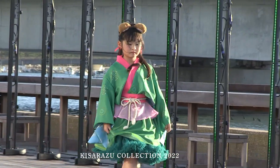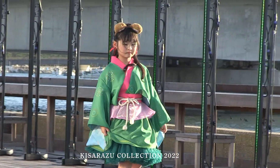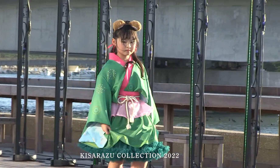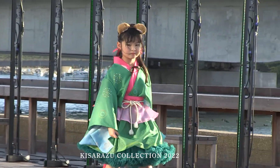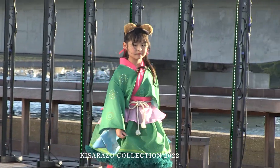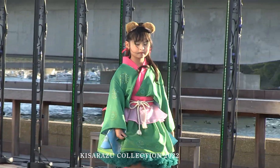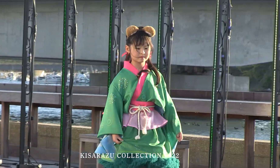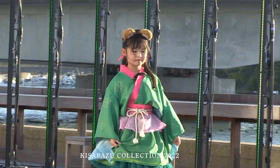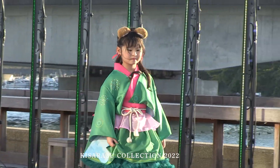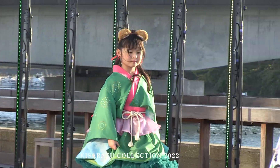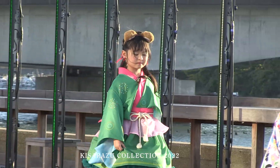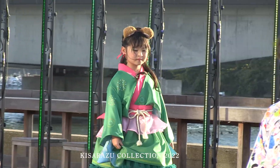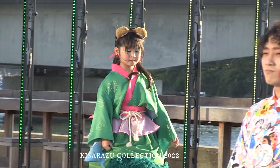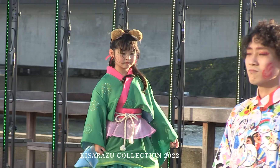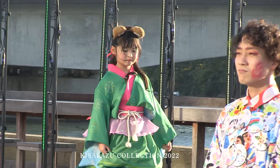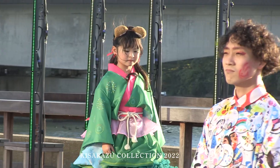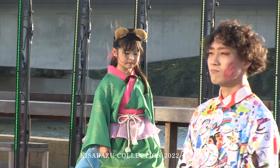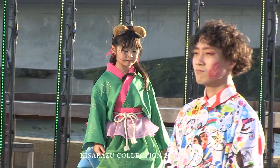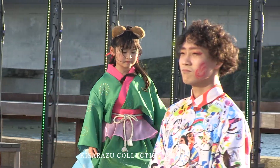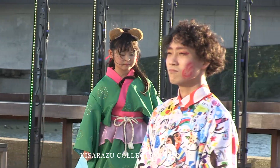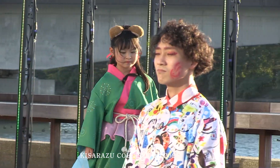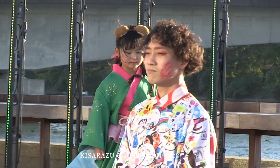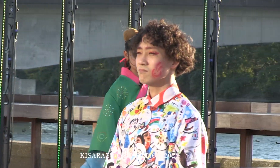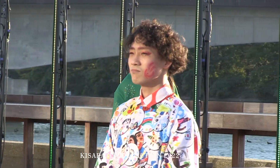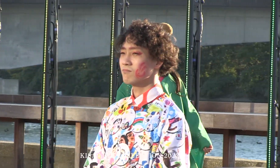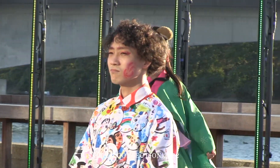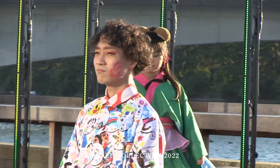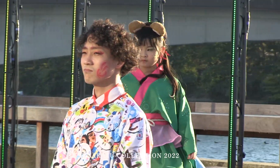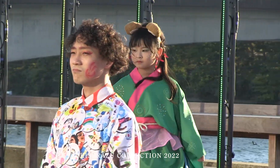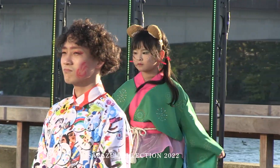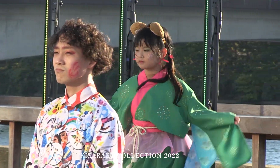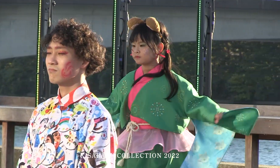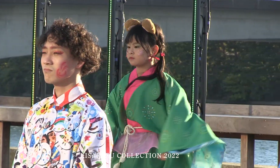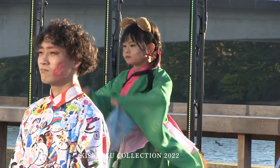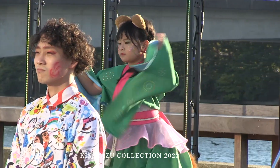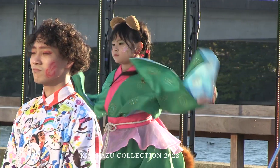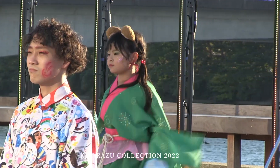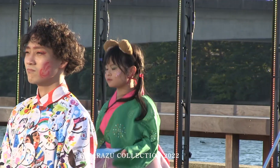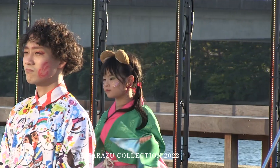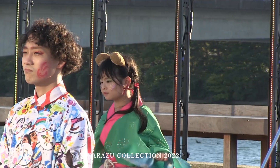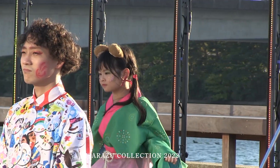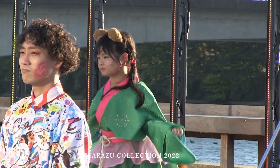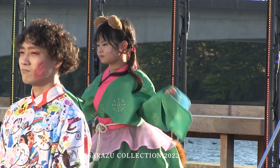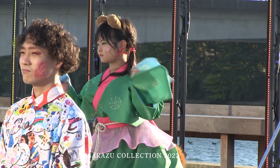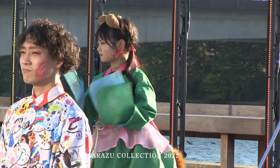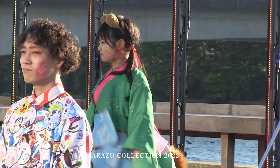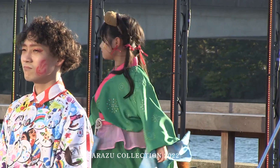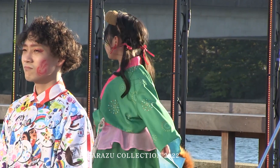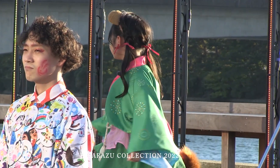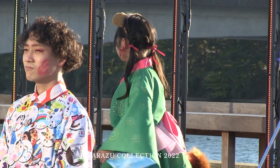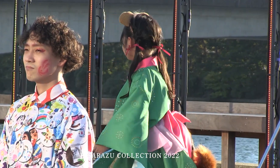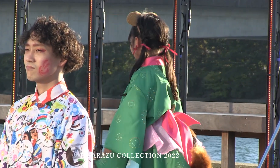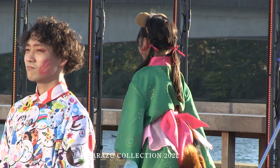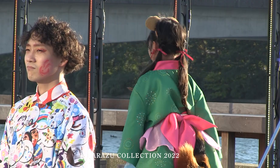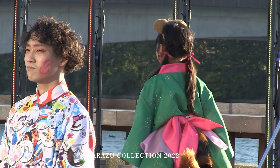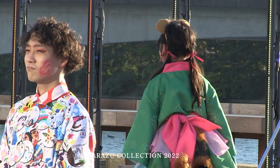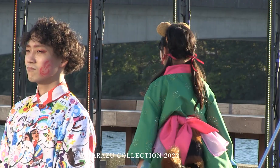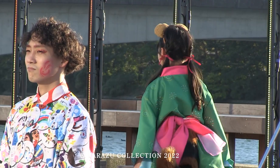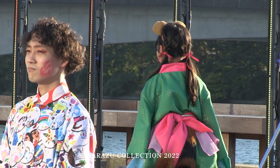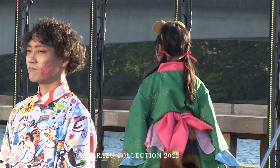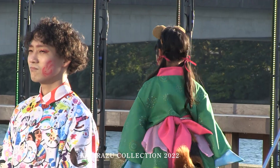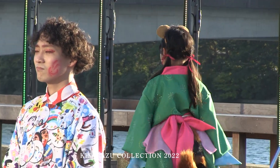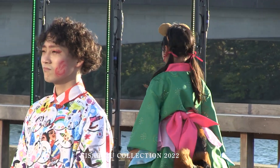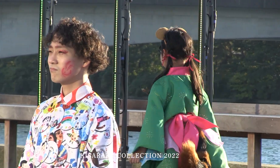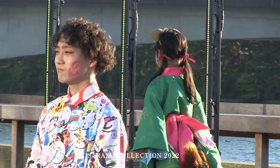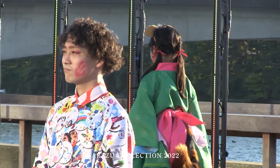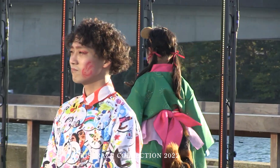装にしたところです。また表の柄は木更津の花火をイメージしました。スカートは長